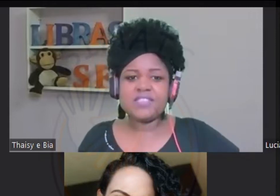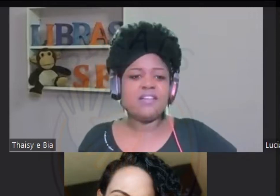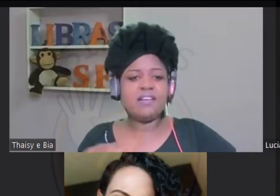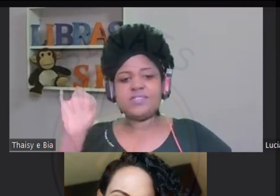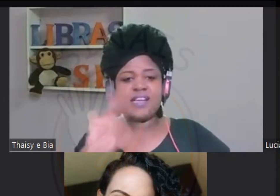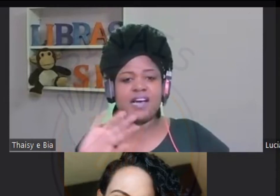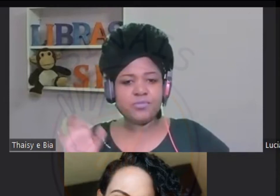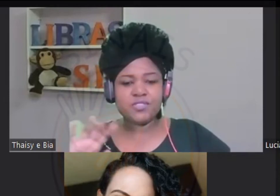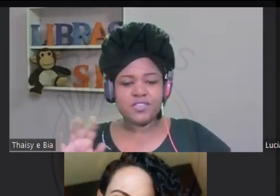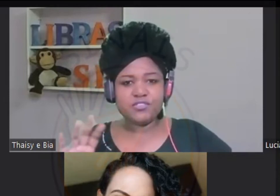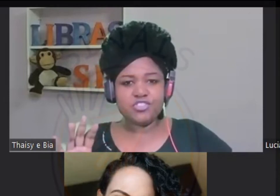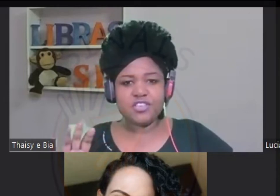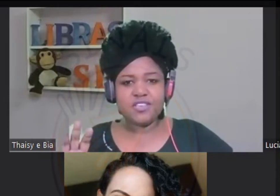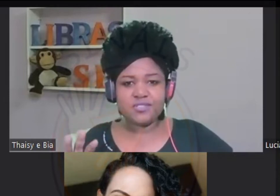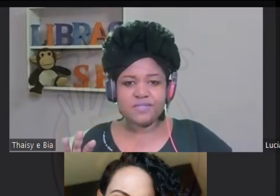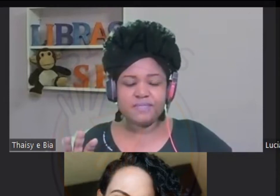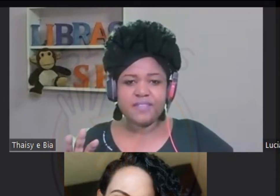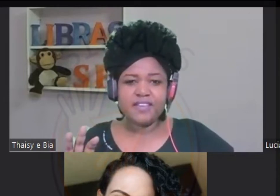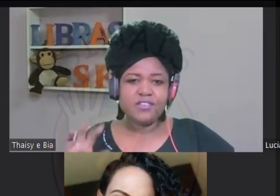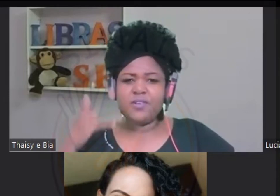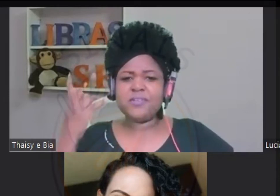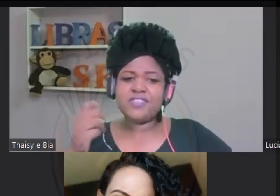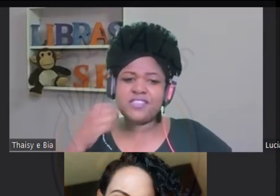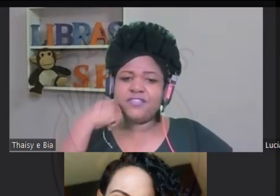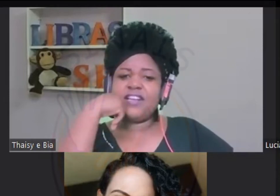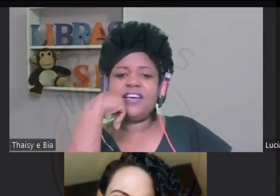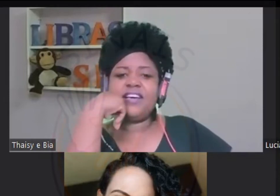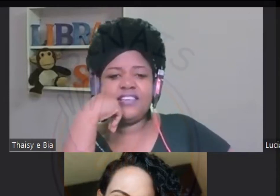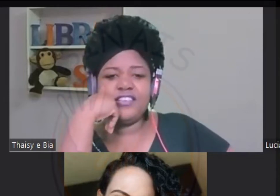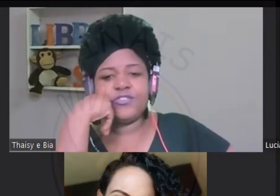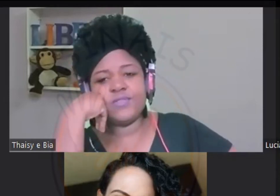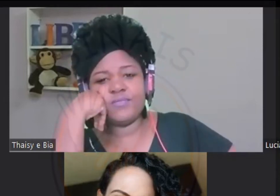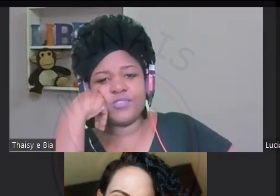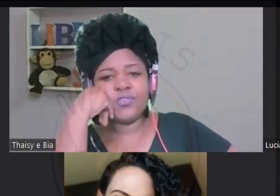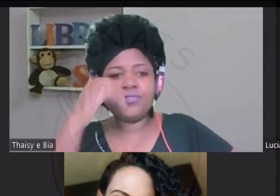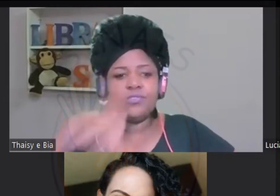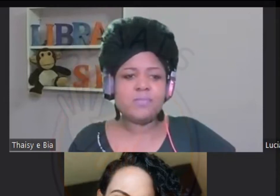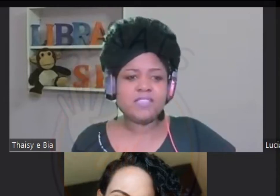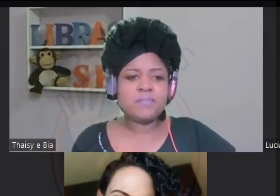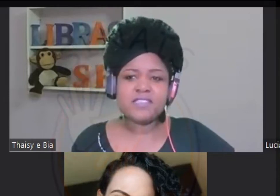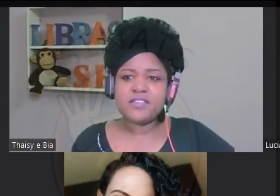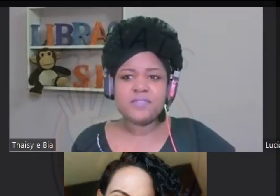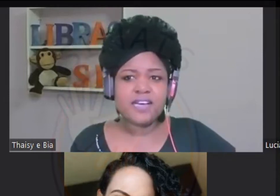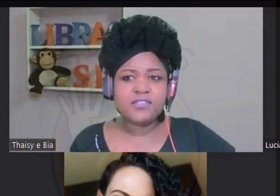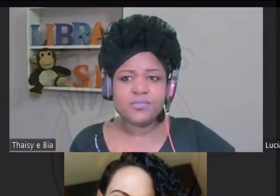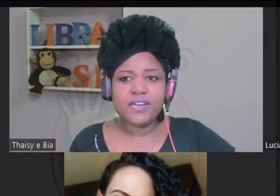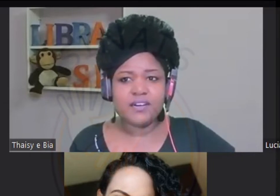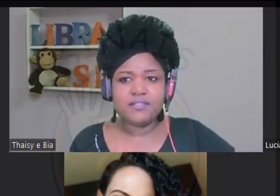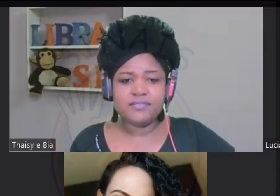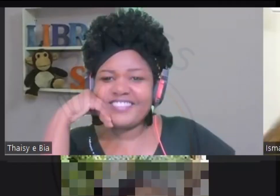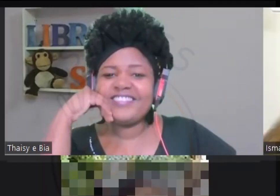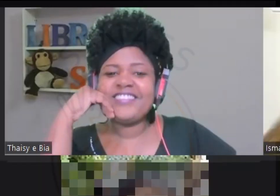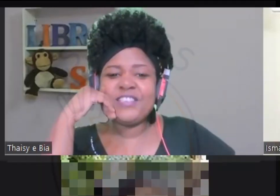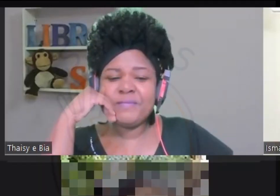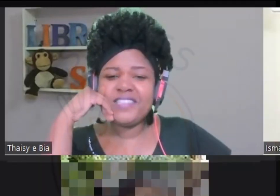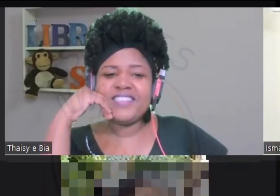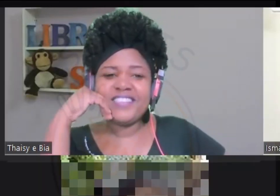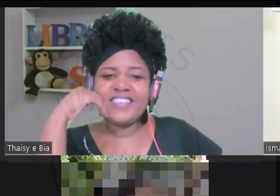não sabe o sinal disso, como que você falaria isso numa expressão natural? Simples assim,